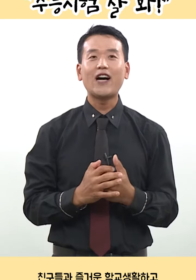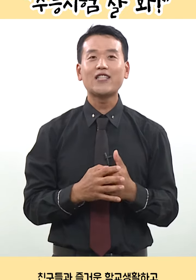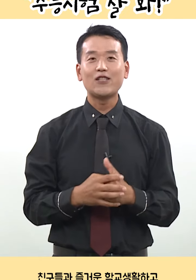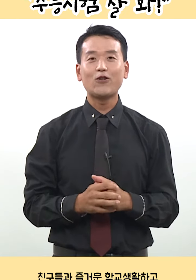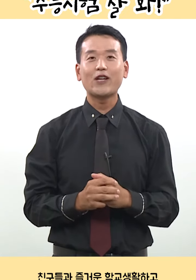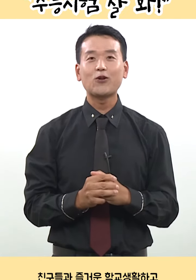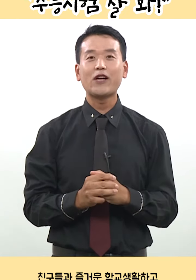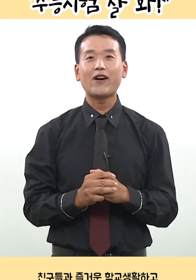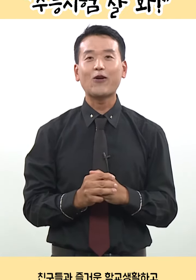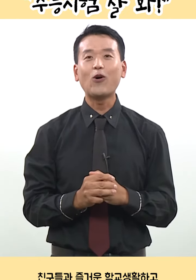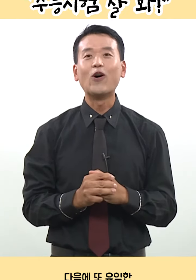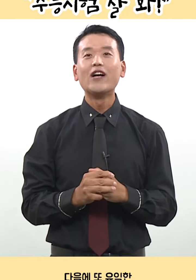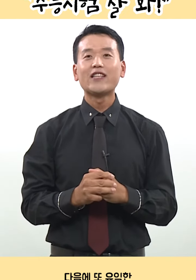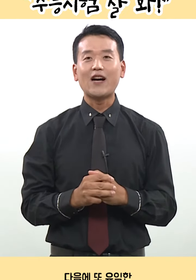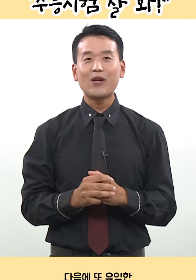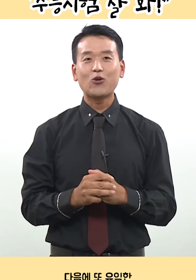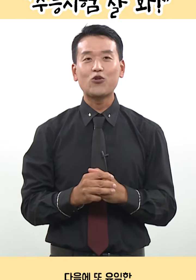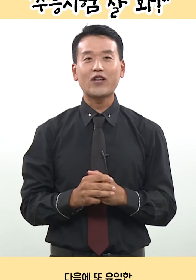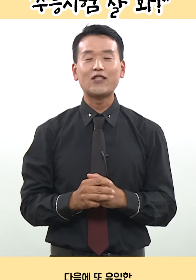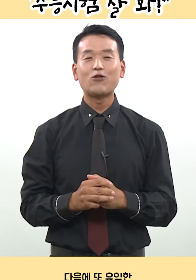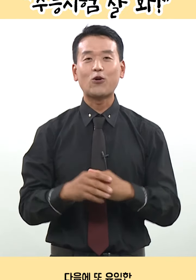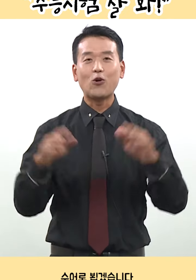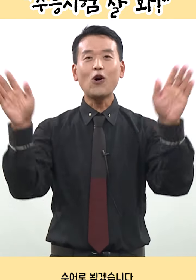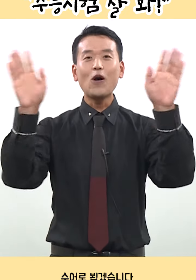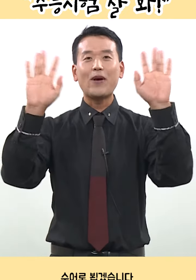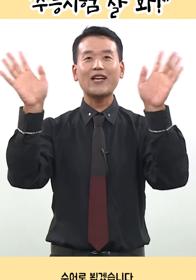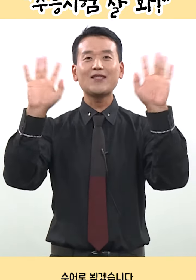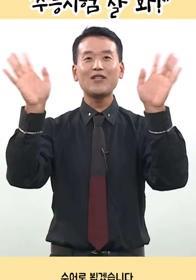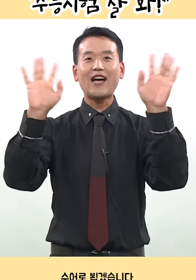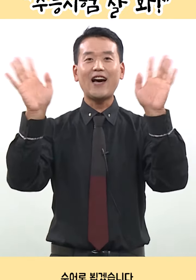즐거운 학교 생활하고 다음에 또 유익한 수어로 뵙겠습니다. 감사합니다. 감사합니다.